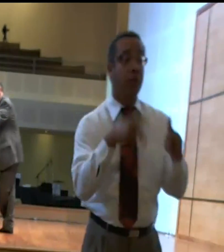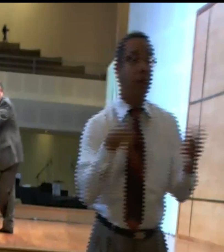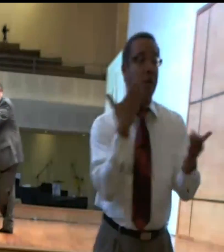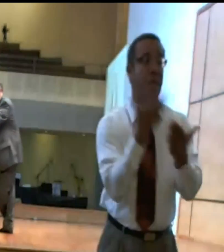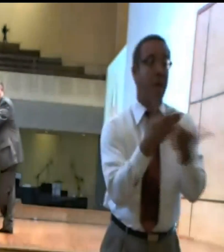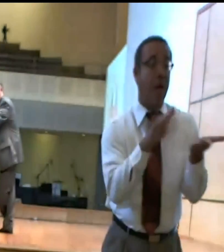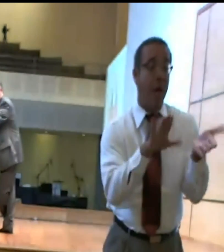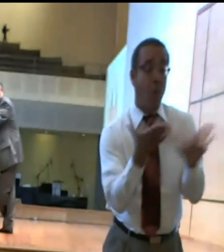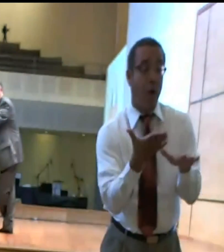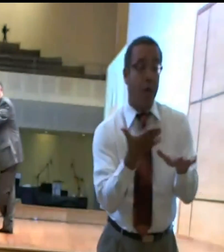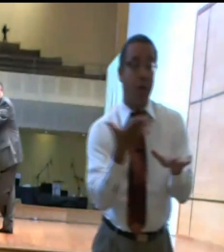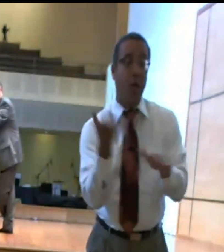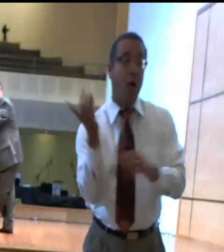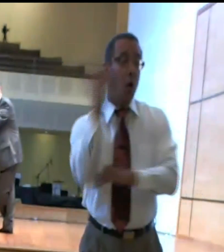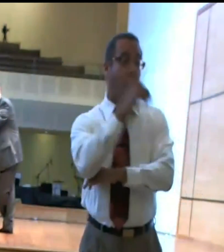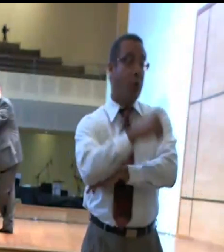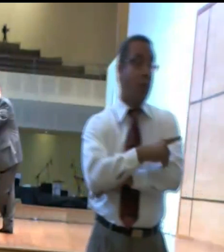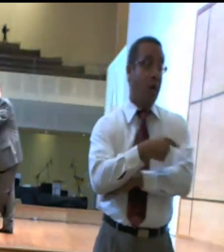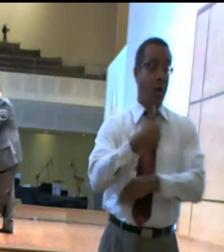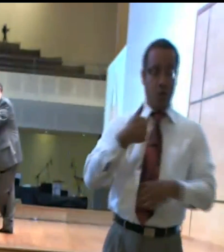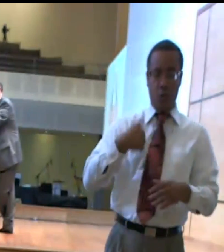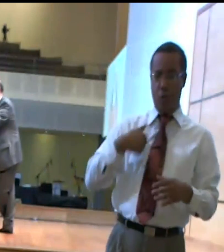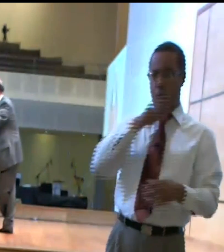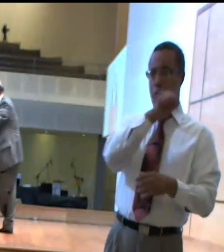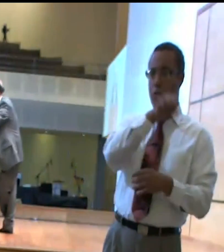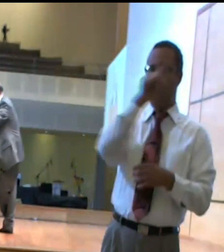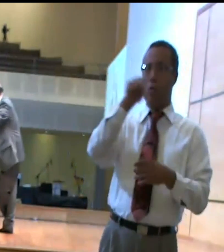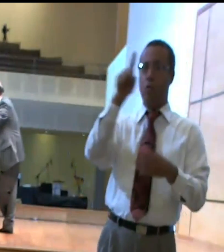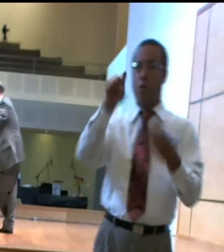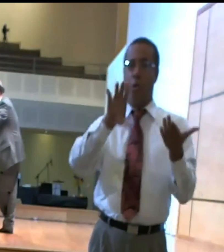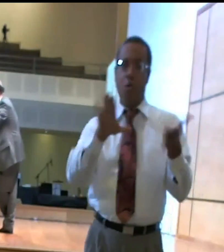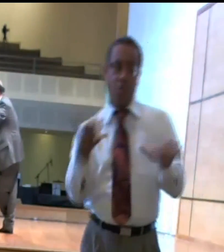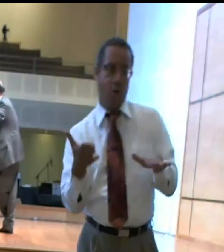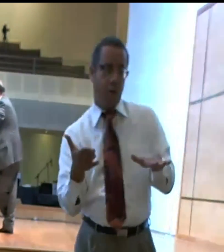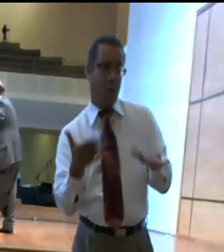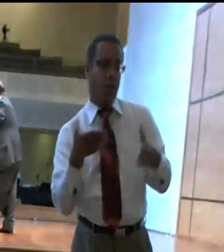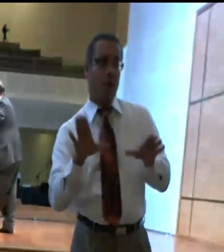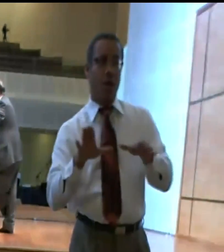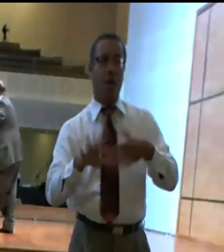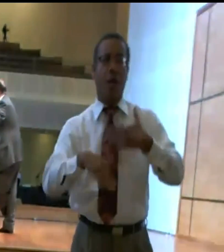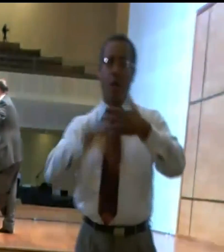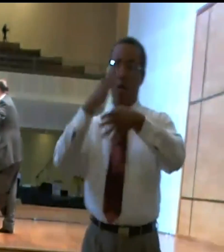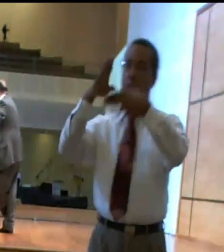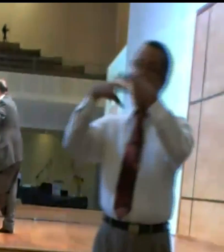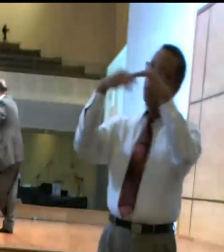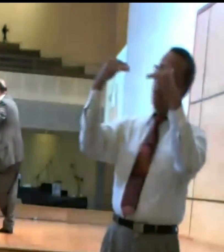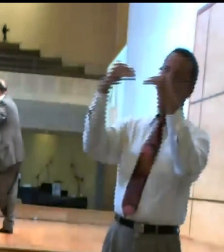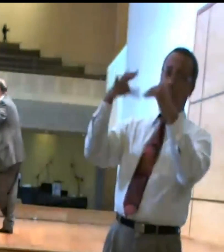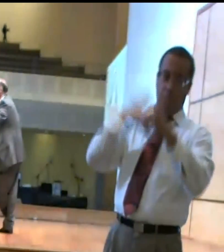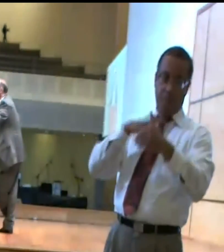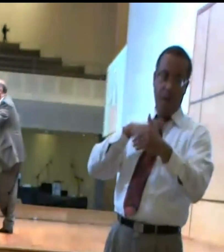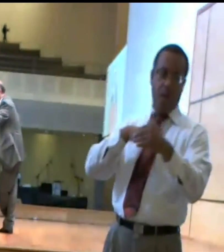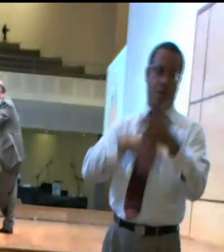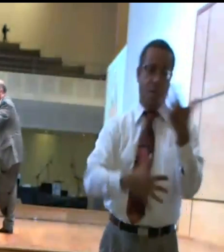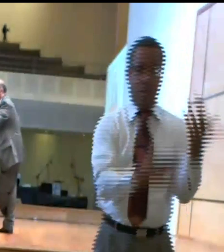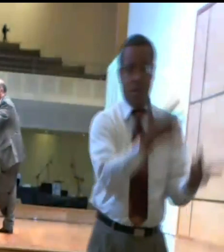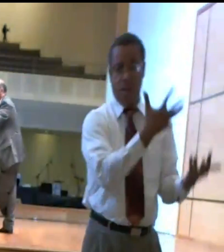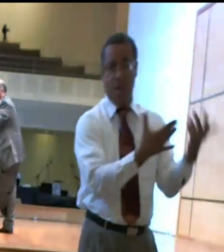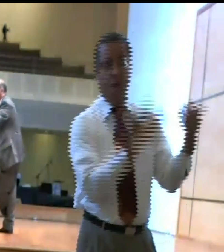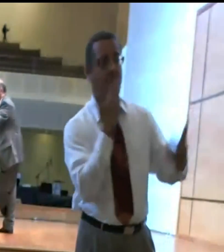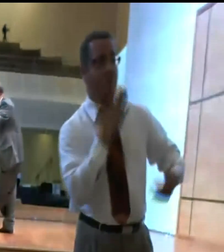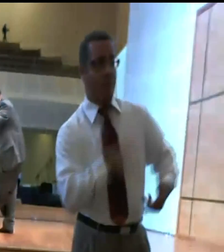Pero él estará allí cuando suceda, y tú y yo también. No es la muerte del vecino, es la muerte